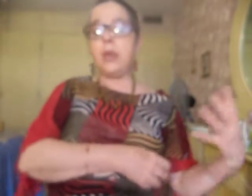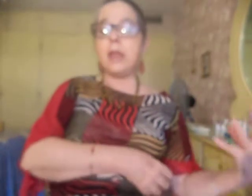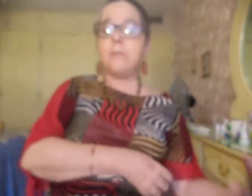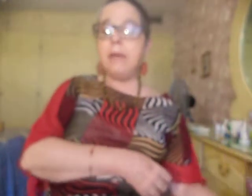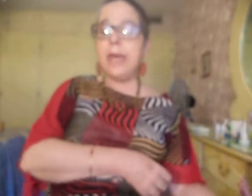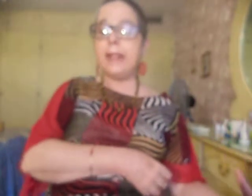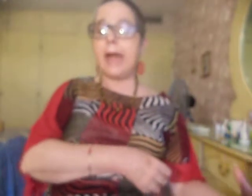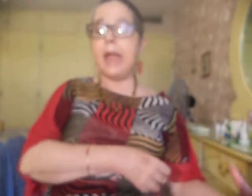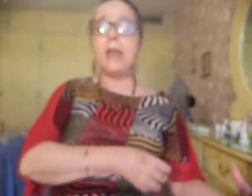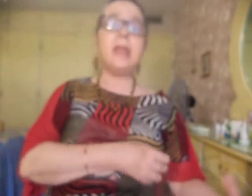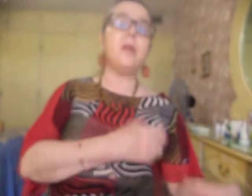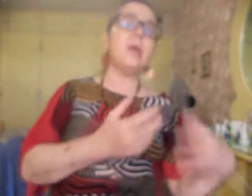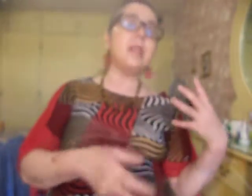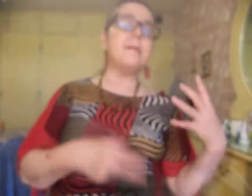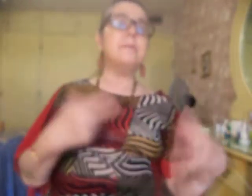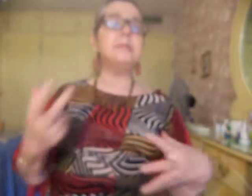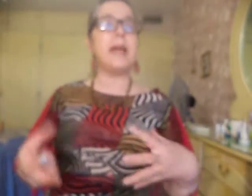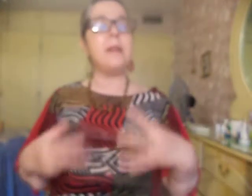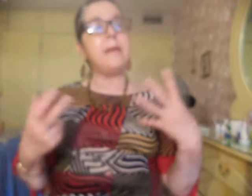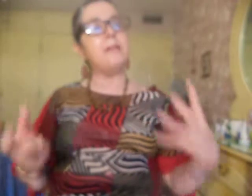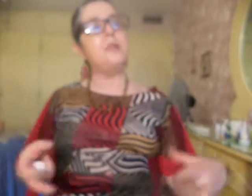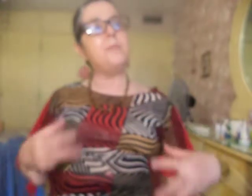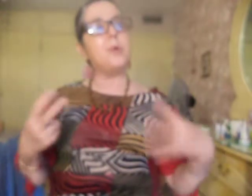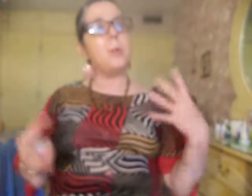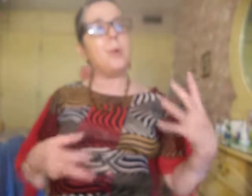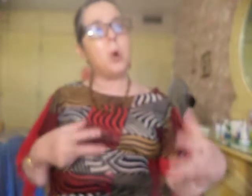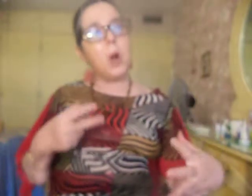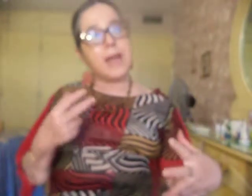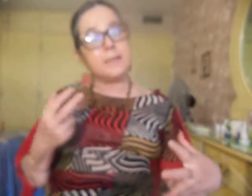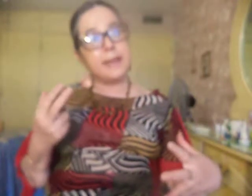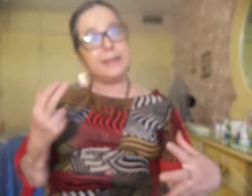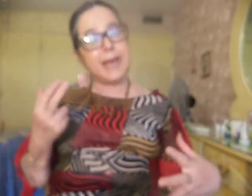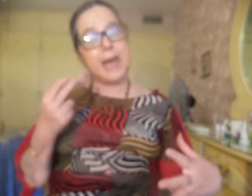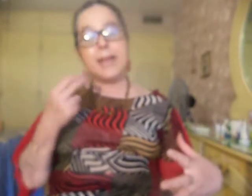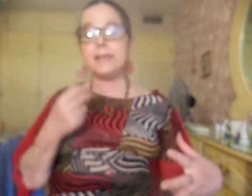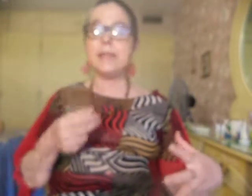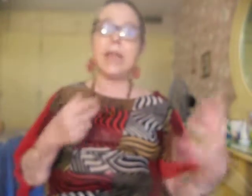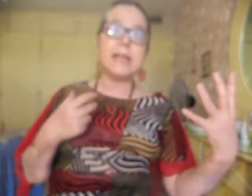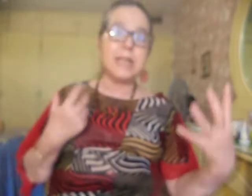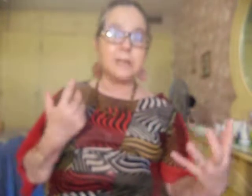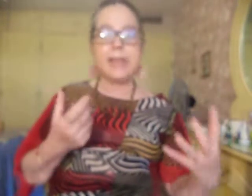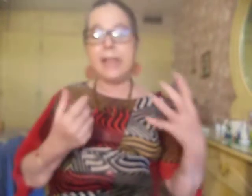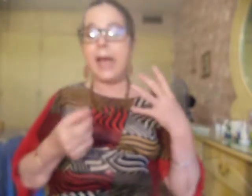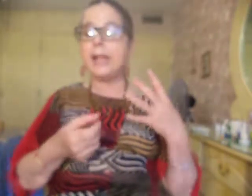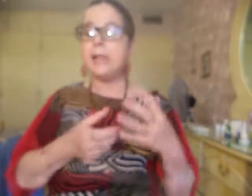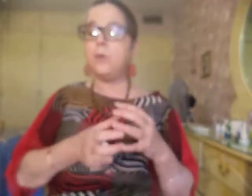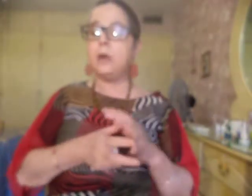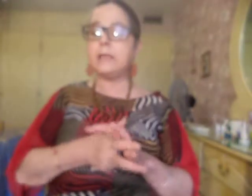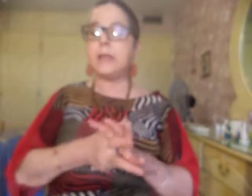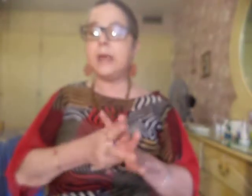origen vegetal. Y ahorita vamos a ir viendo poco a poco las ventajas y las desventajas de unas y de